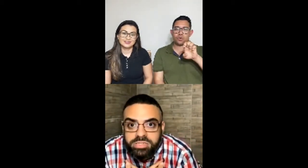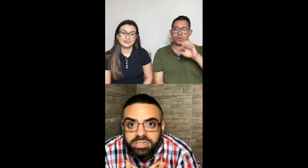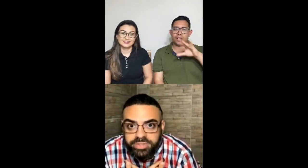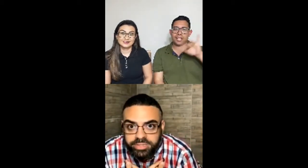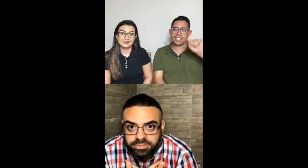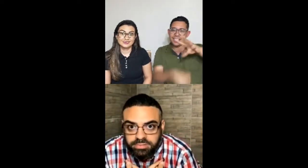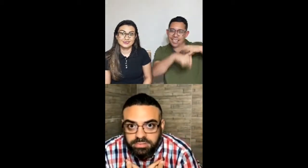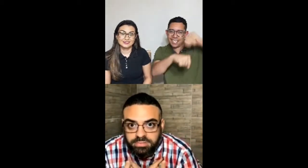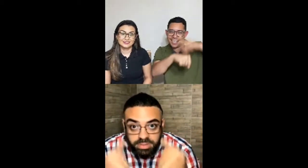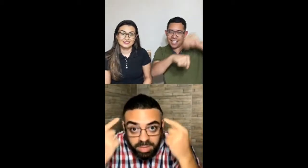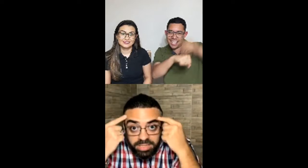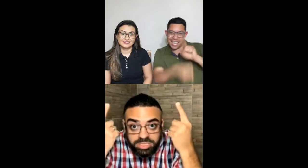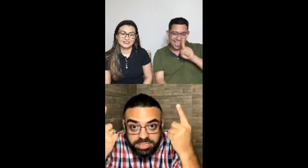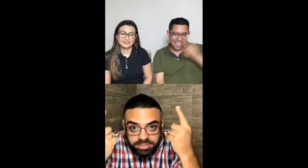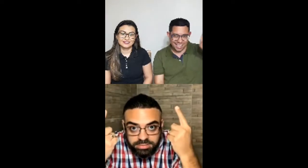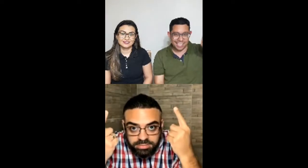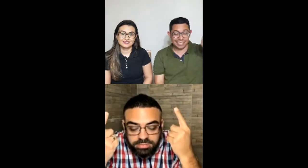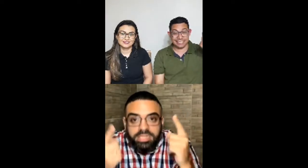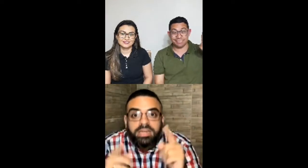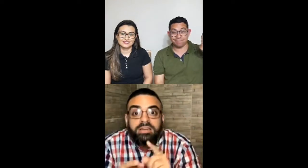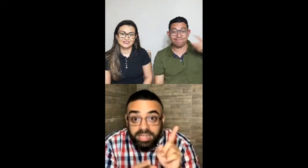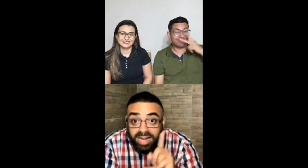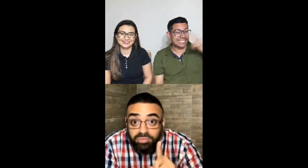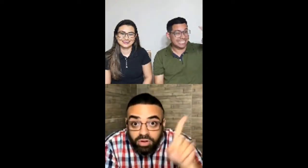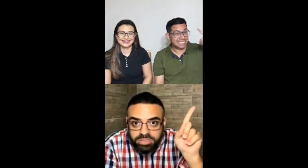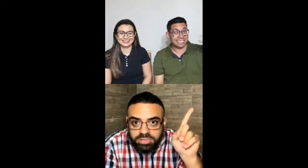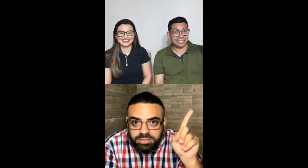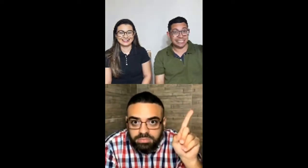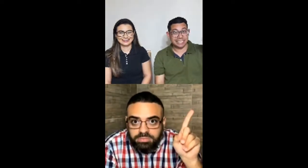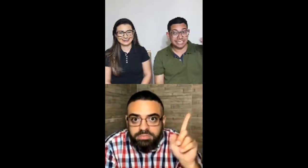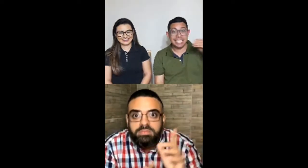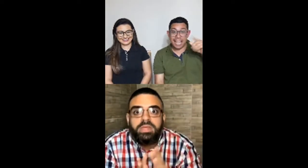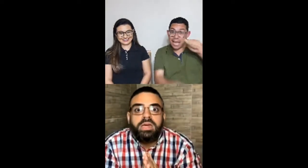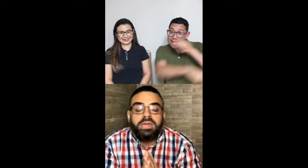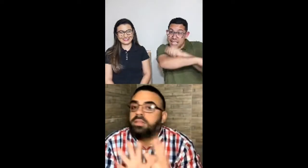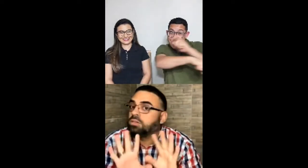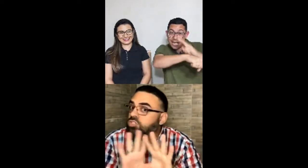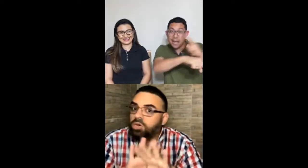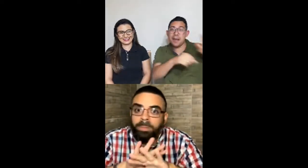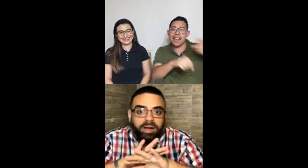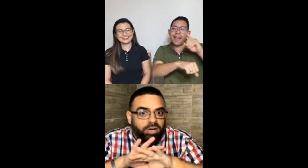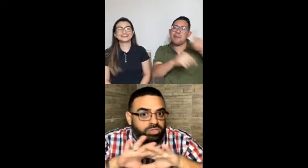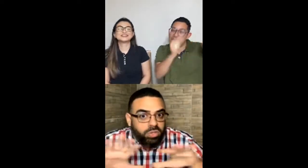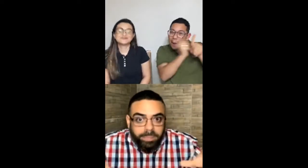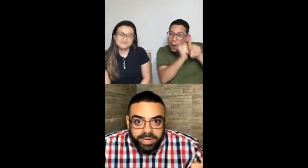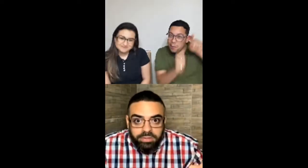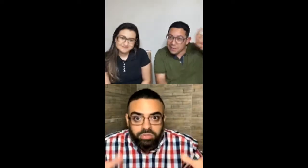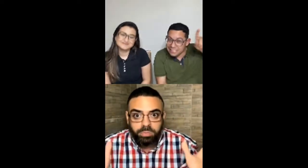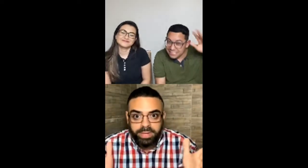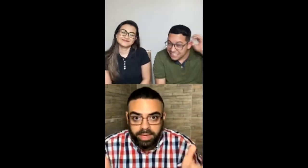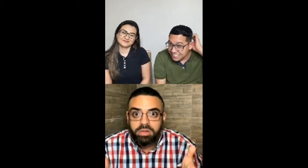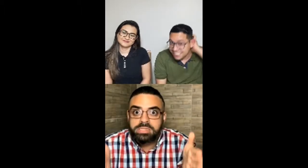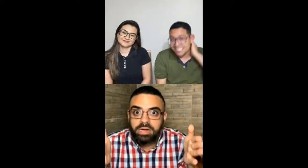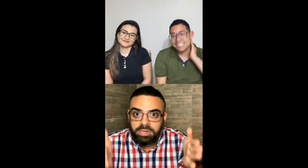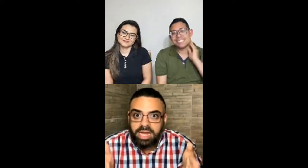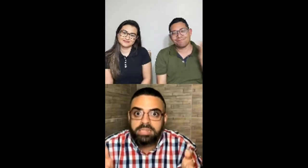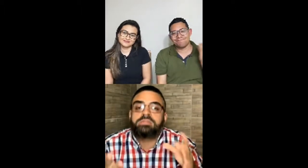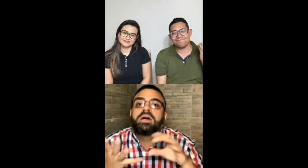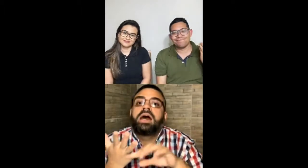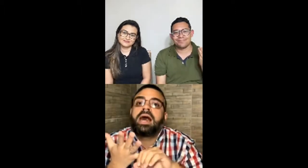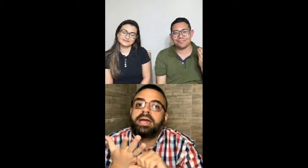Segunda Guerra Mundial, plantou essa igreja que era a avó da igreja que eu servia. Imagina, veio da